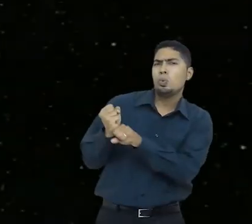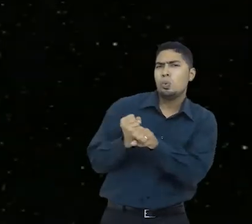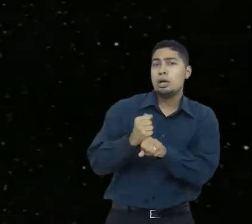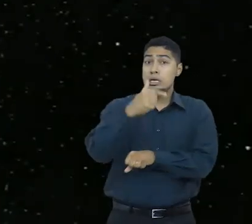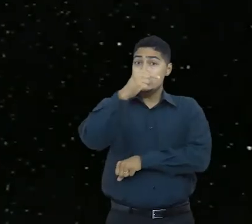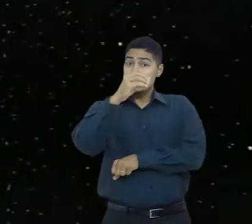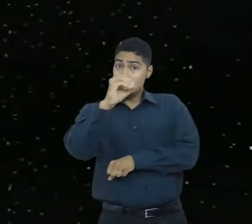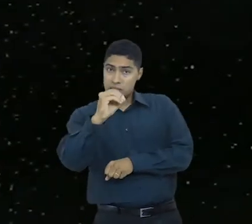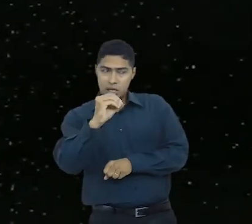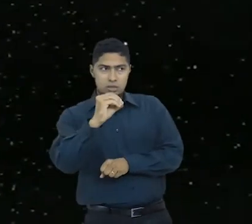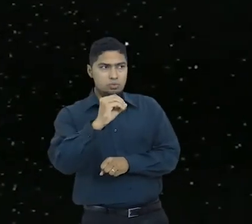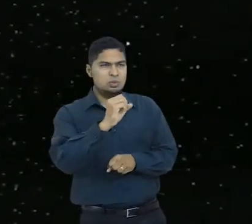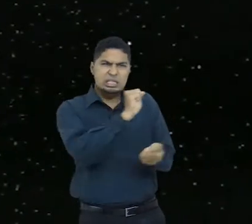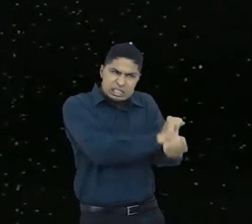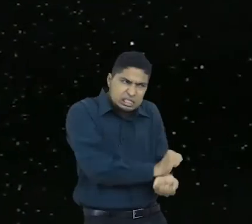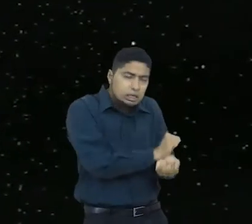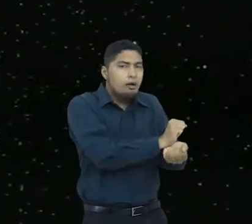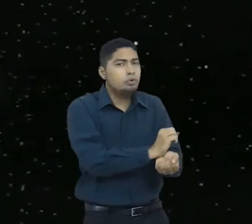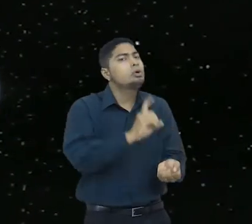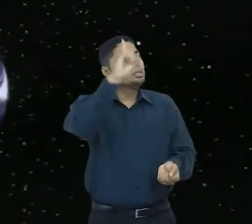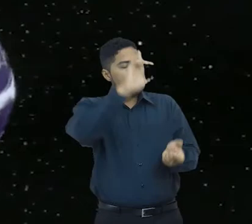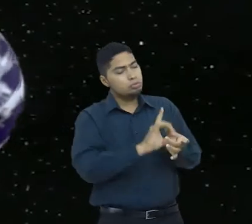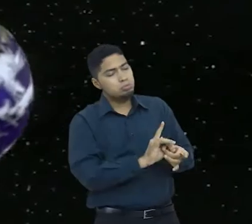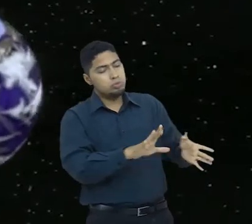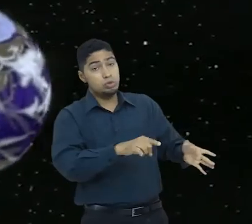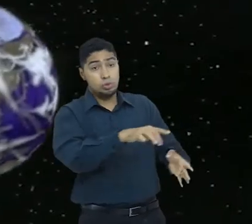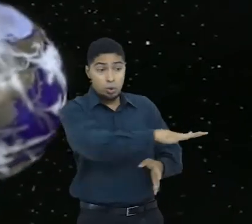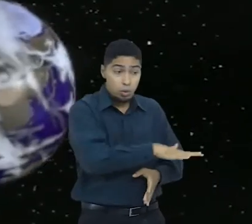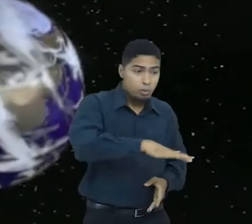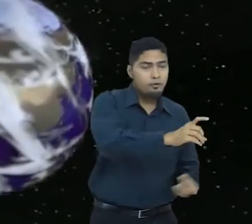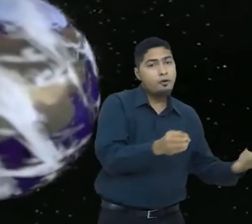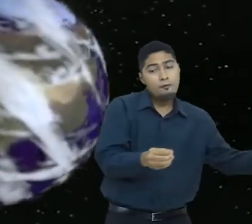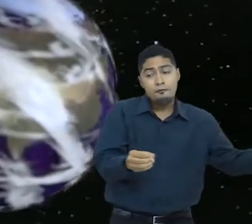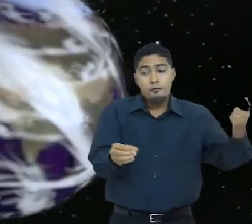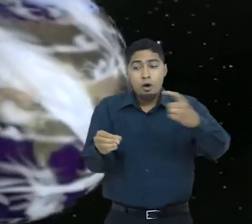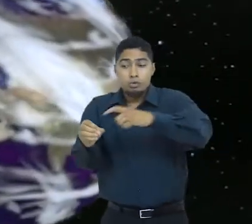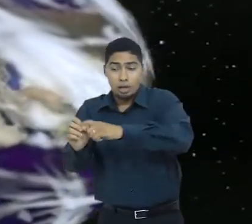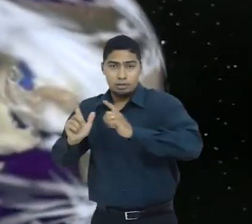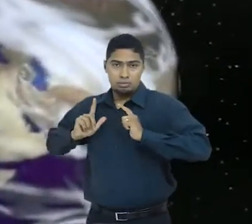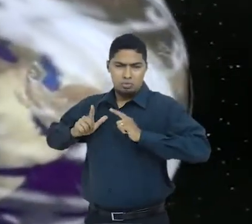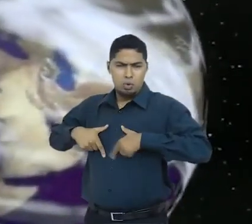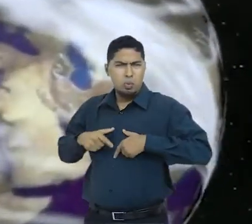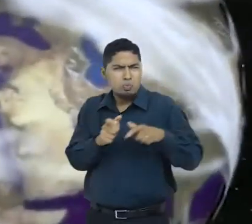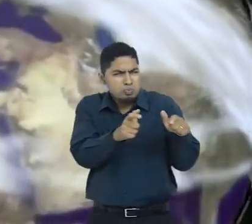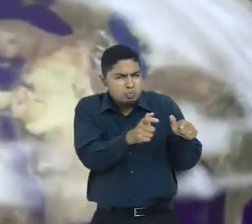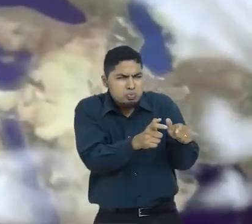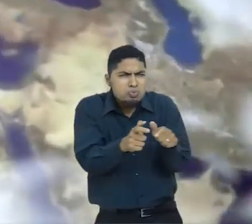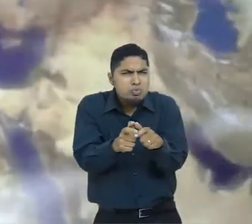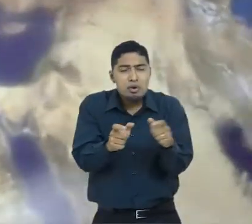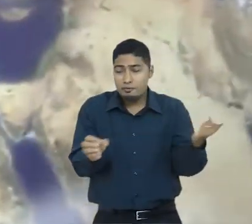Após 70 anos de cativeiro, Deus permitiu que seu povo voltasse para Israel. Só um grupo pequeno decidiu regressar, mas